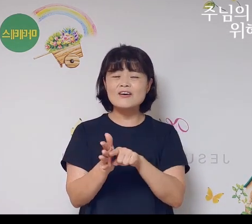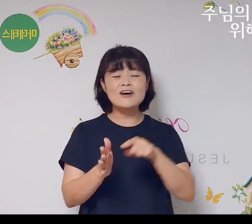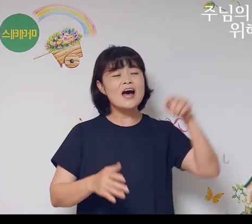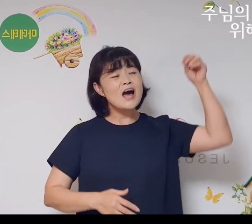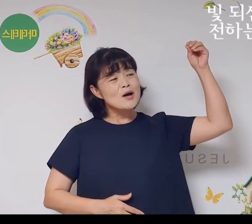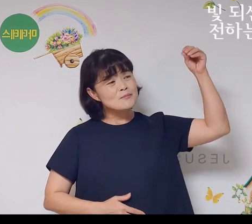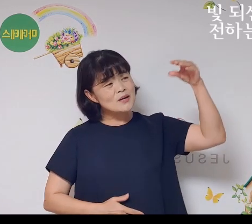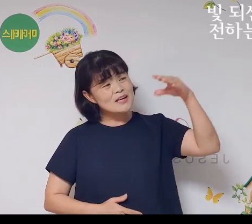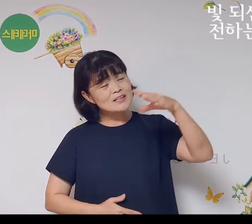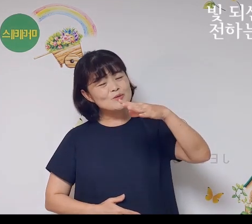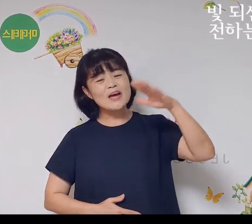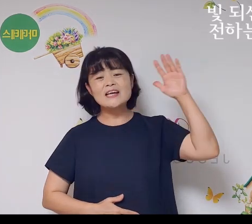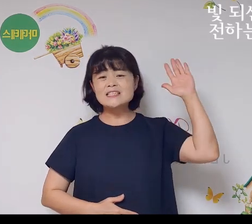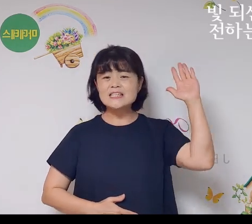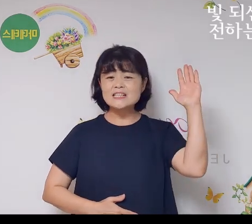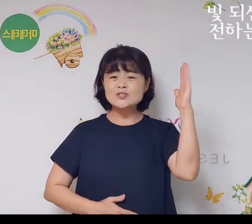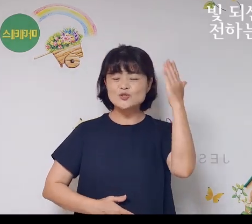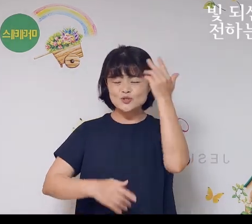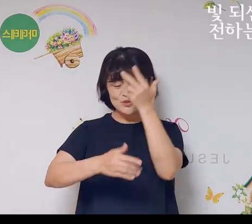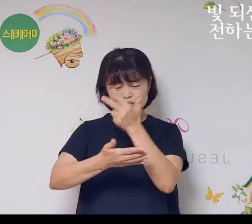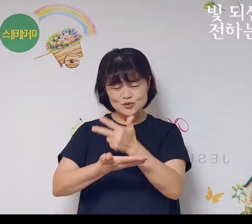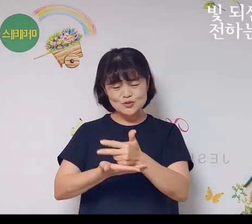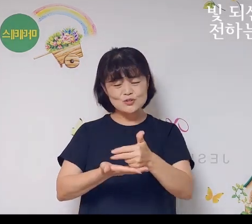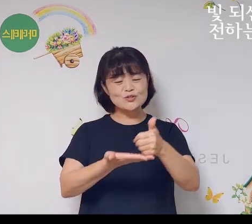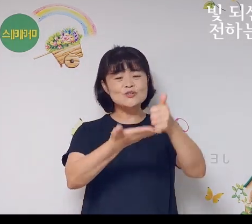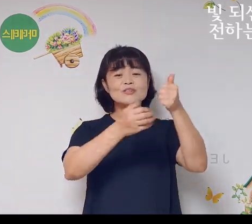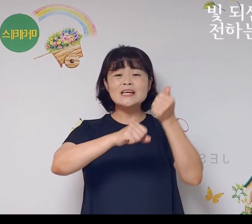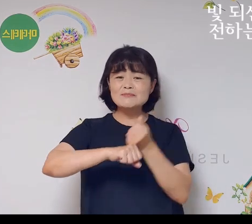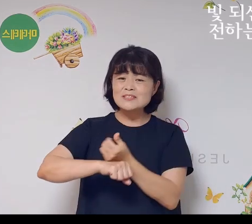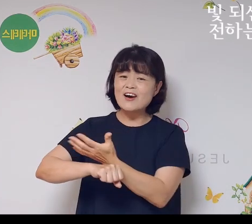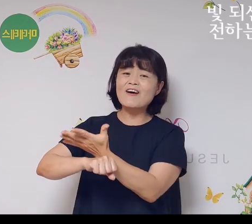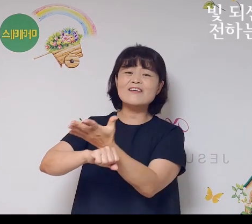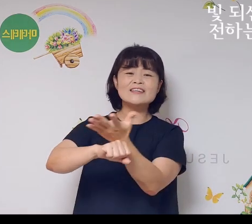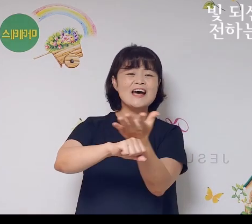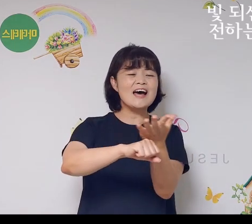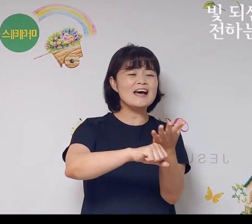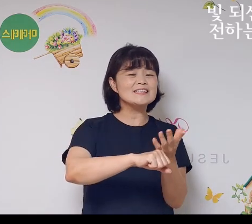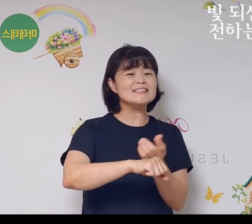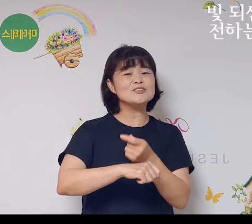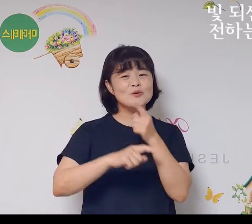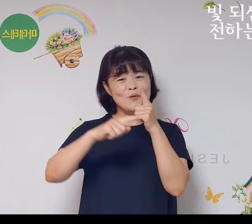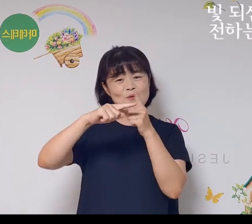위해서 빛 되신 주님 전하는 교회.